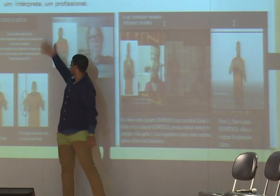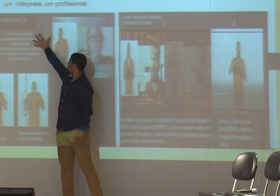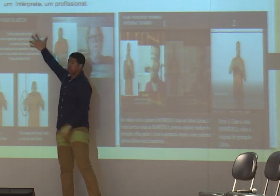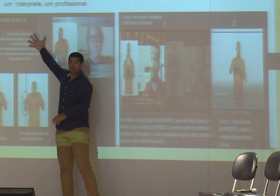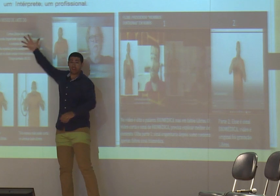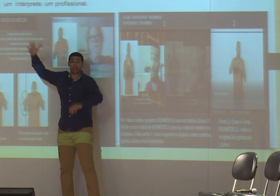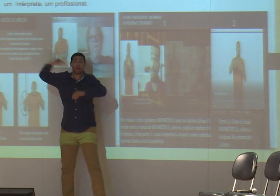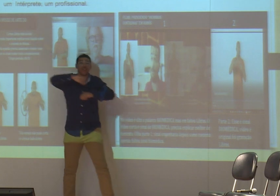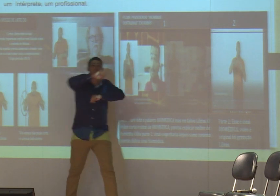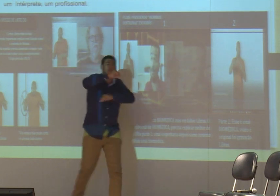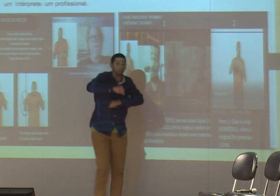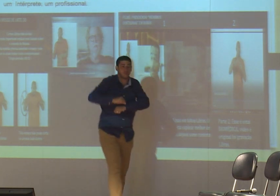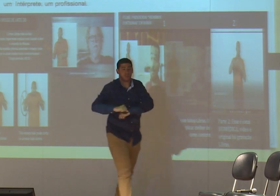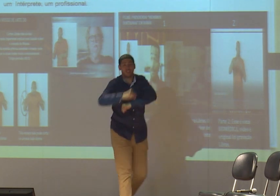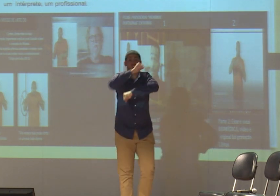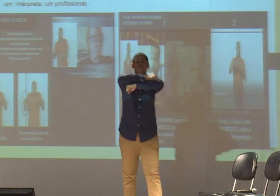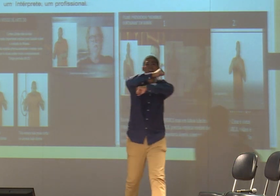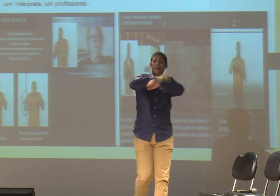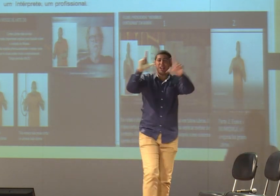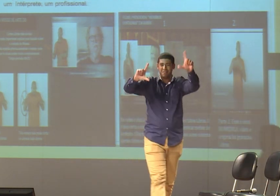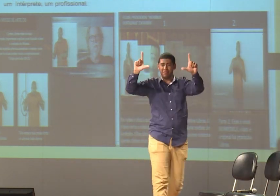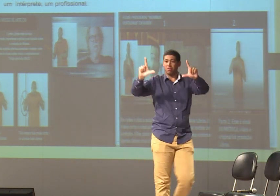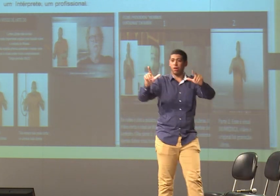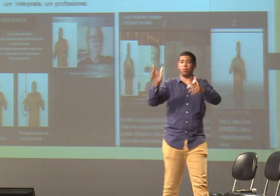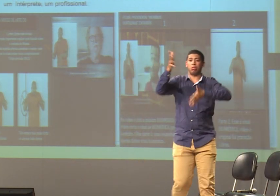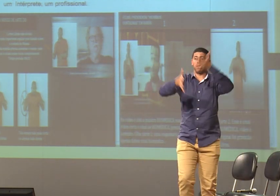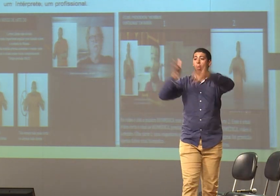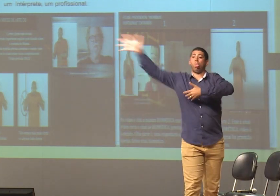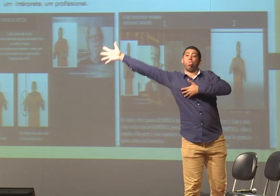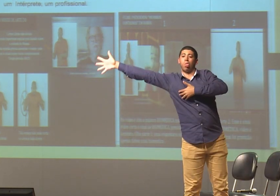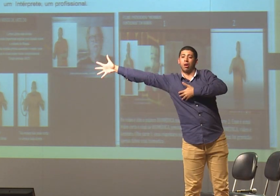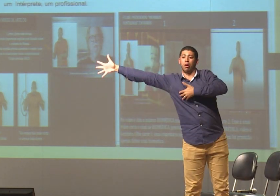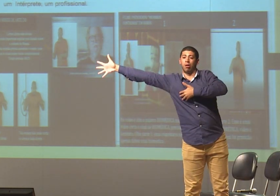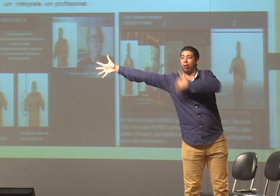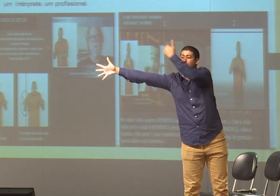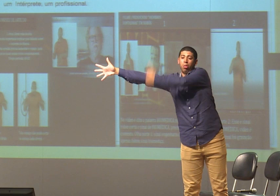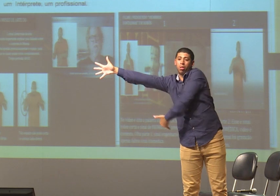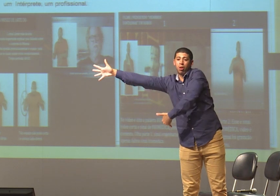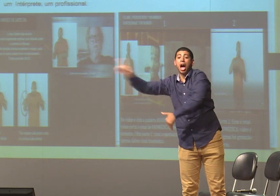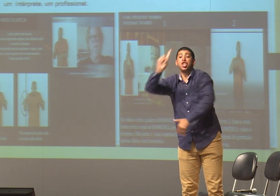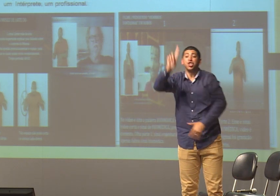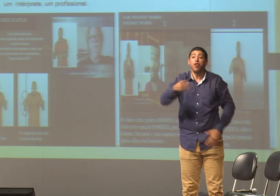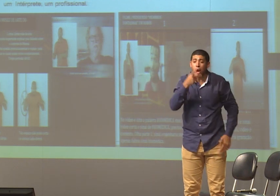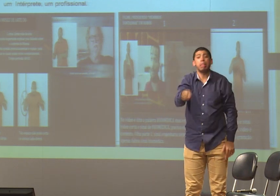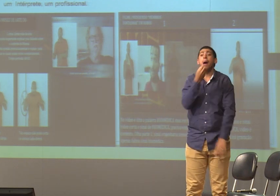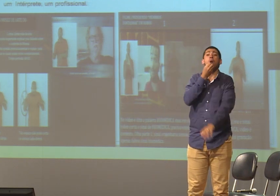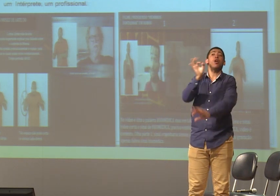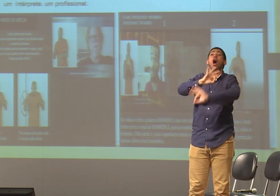essa foto e essa aqui, é uma janela, né, que a pessoa, se a pessoa falando assim em língua de